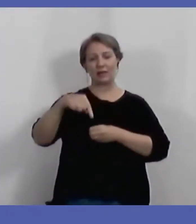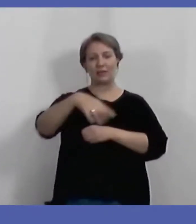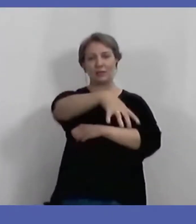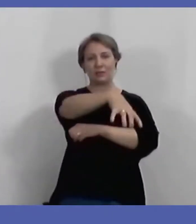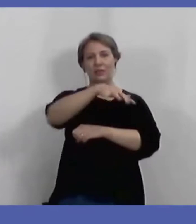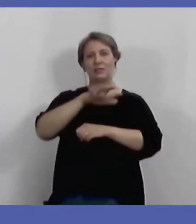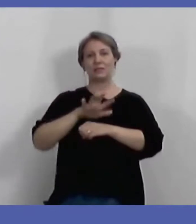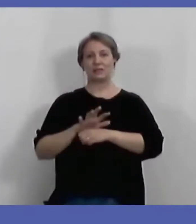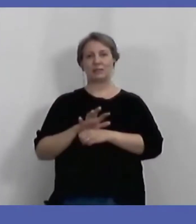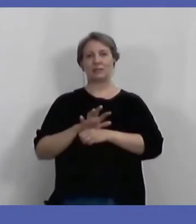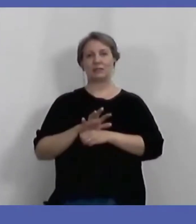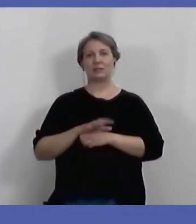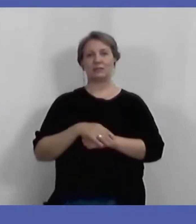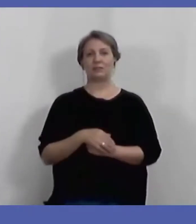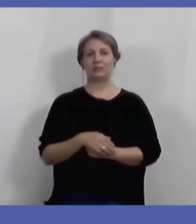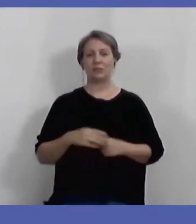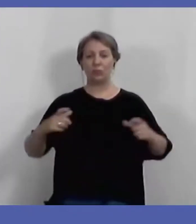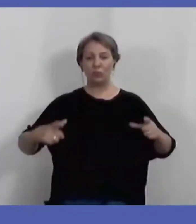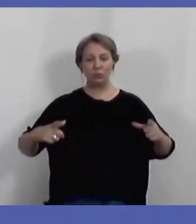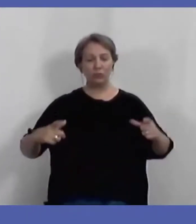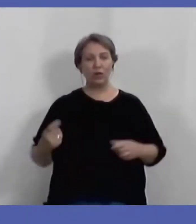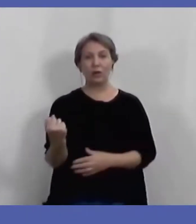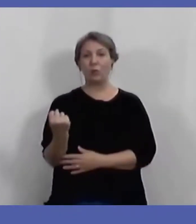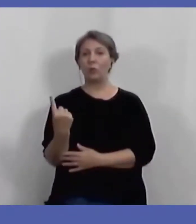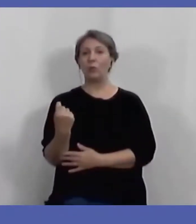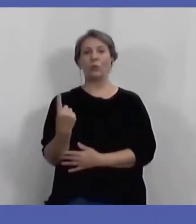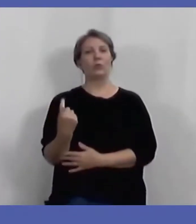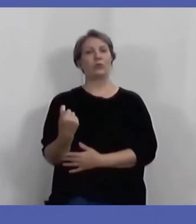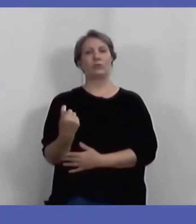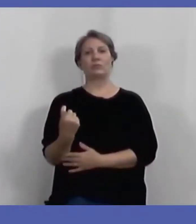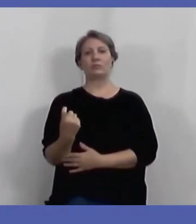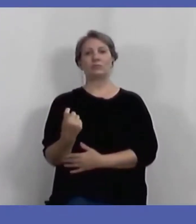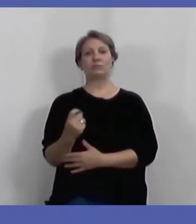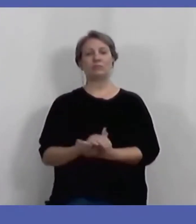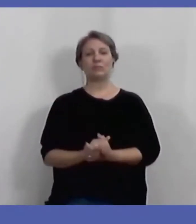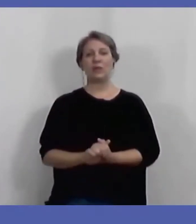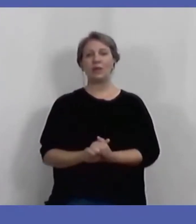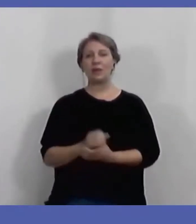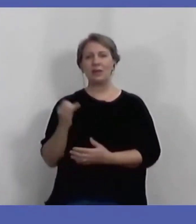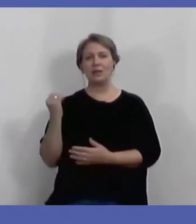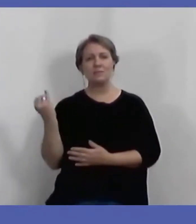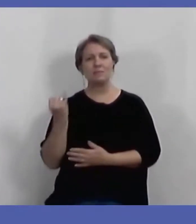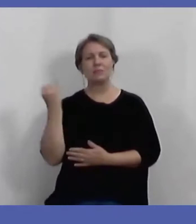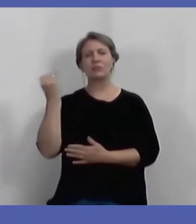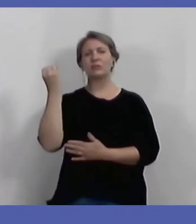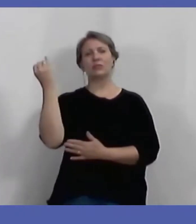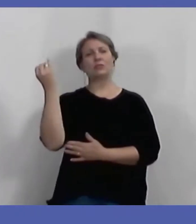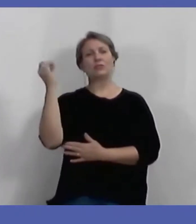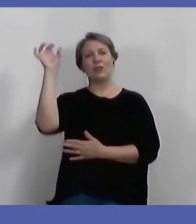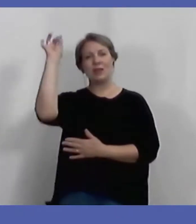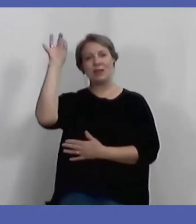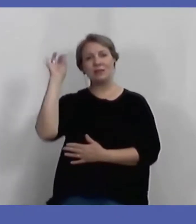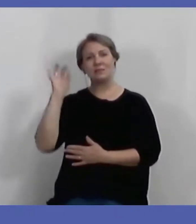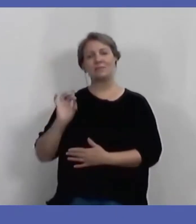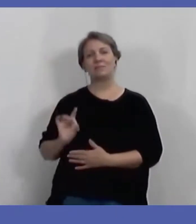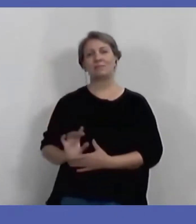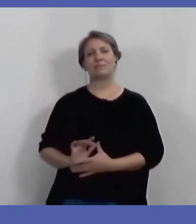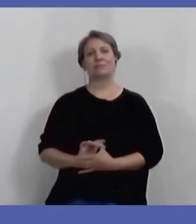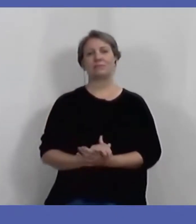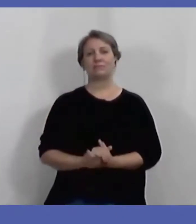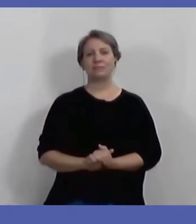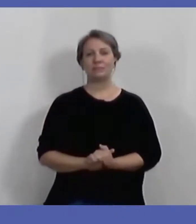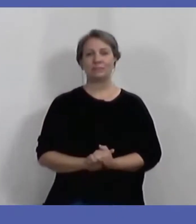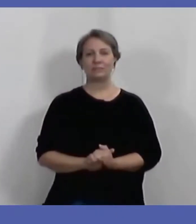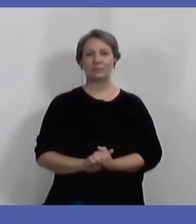o Senhor nos deu para a revelação da palavra divina. Oh, Senhor Jesus. Então,